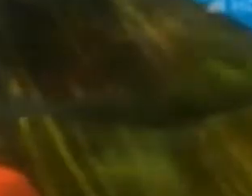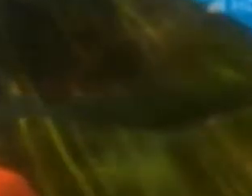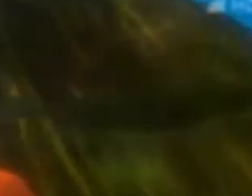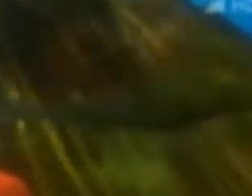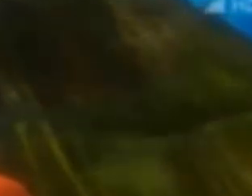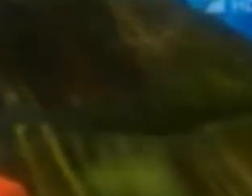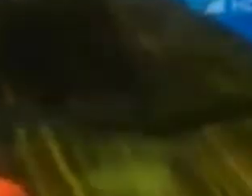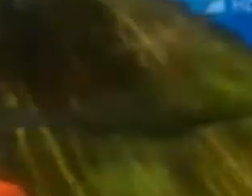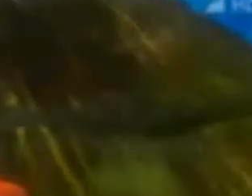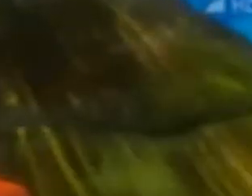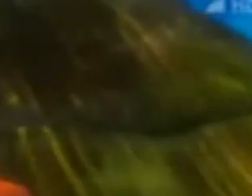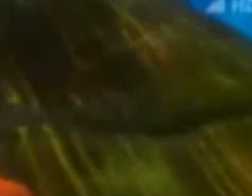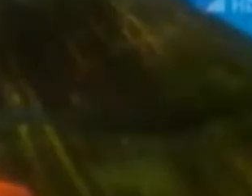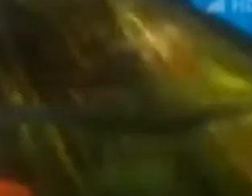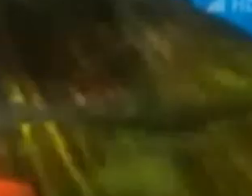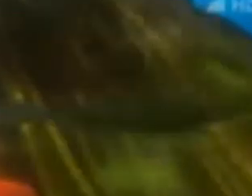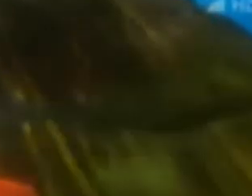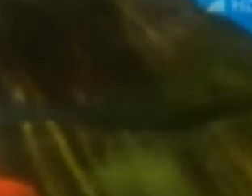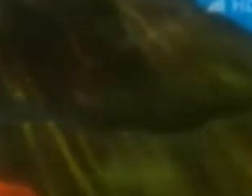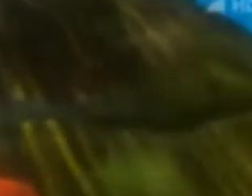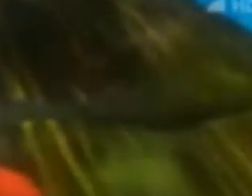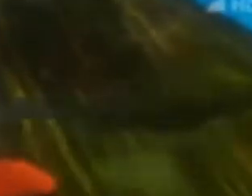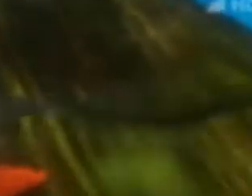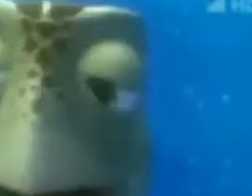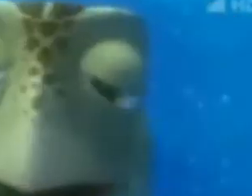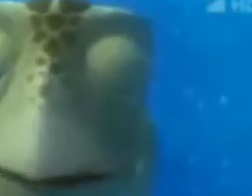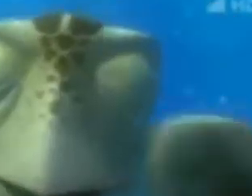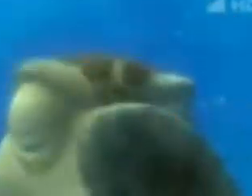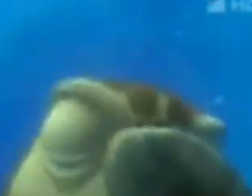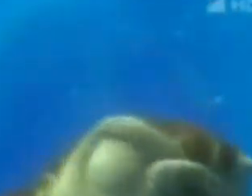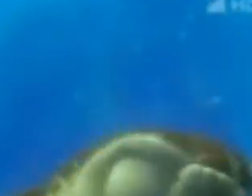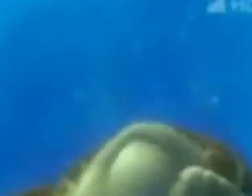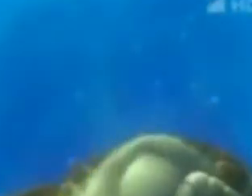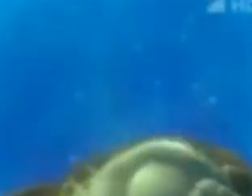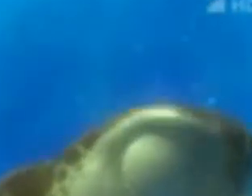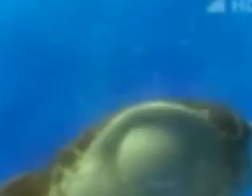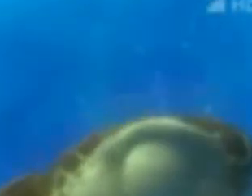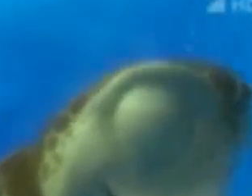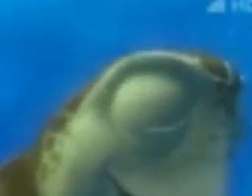chegar na corrente leste australiana, CLA.